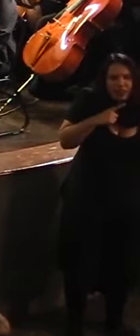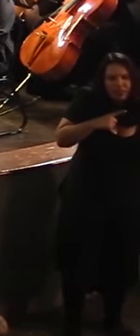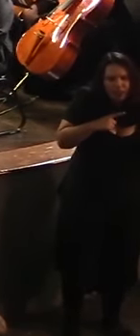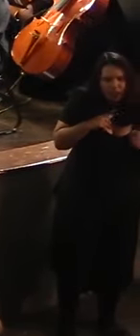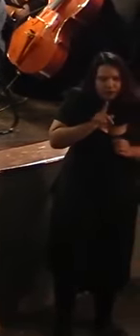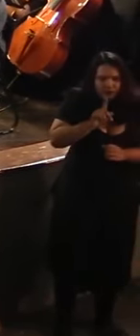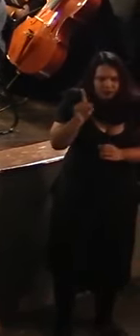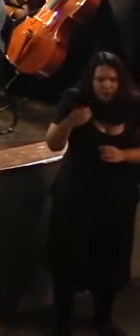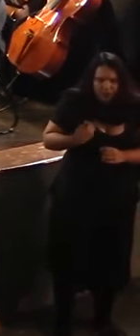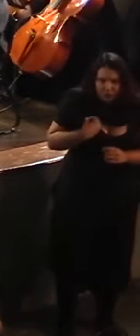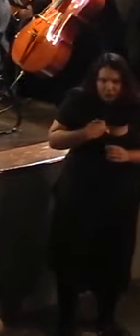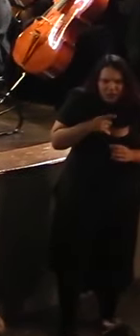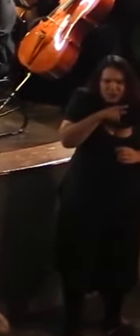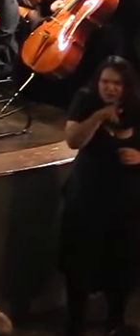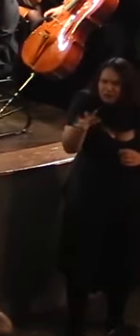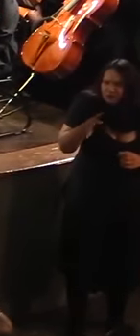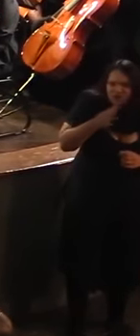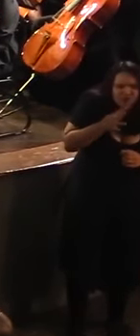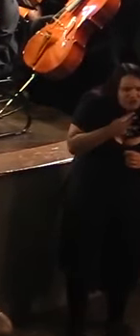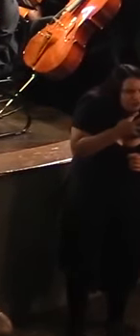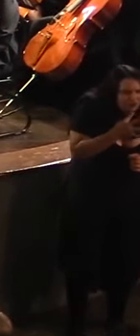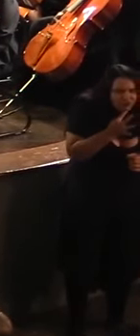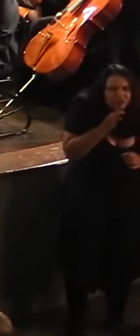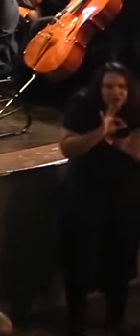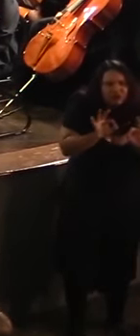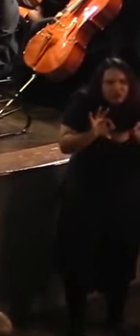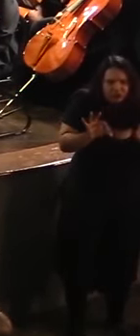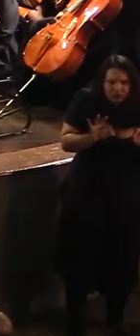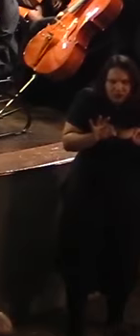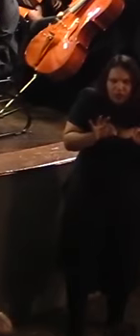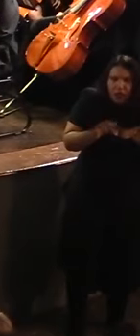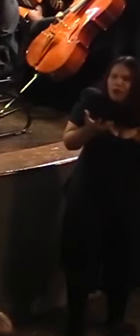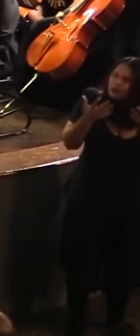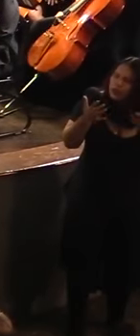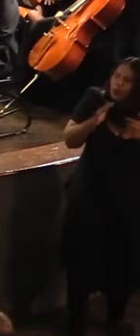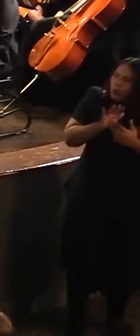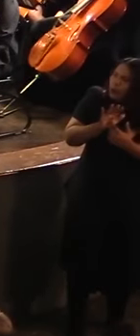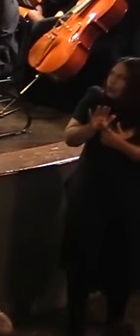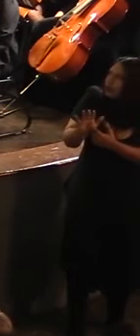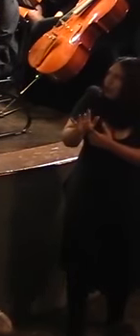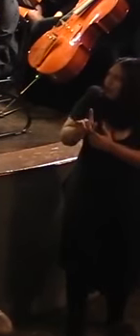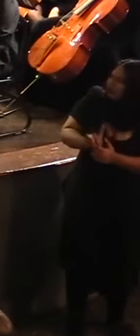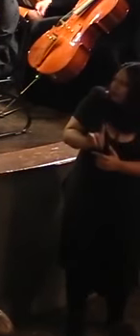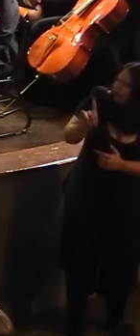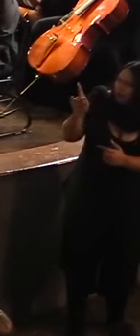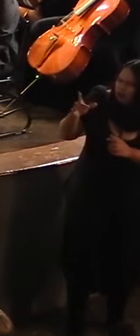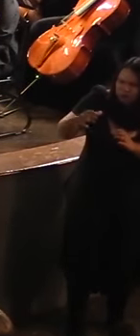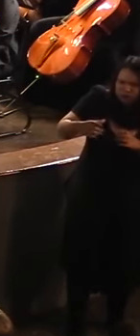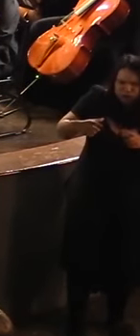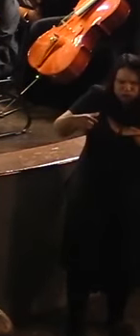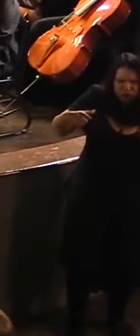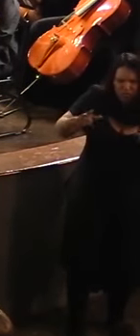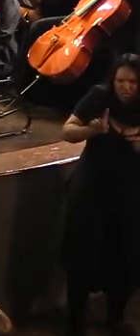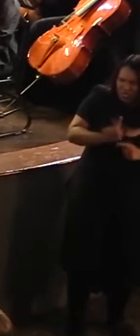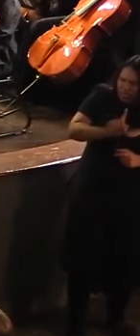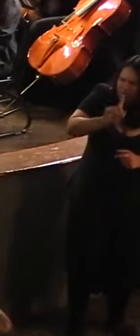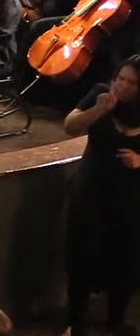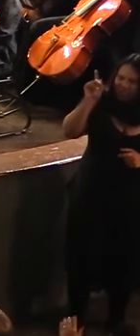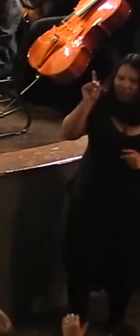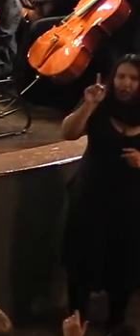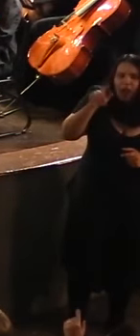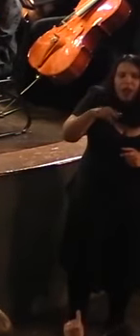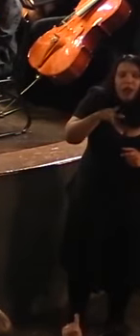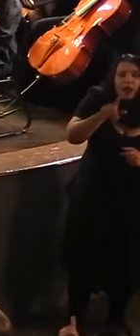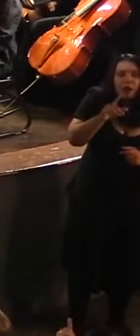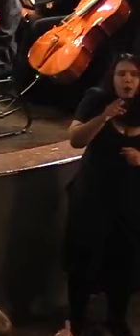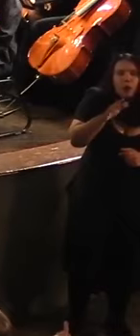sejam familiares a alguns de vocês. Eu queria começar com aquele instrumento grande que está lá atrás, olha. Aquele